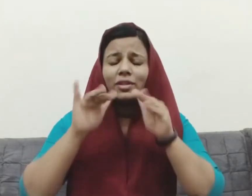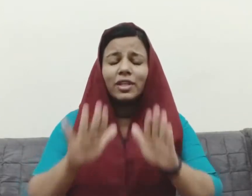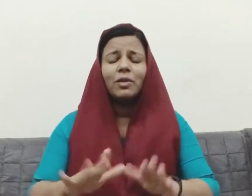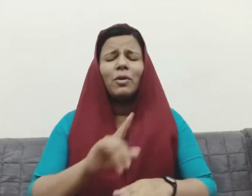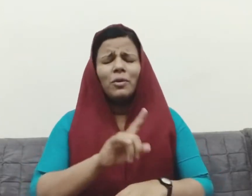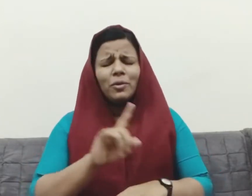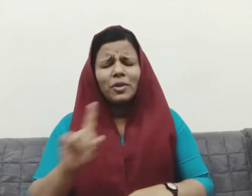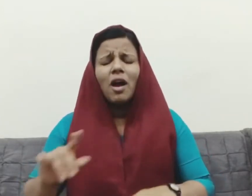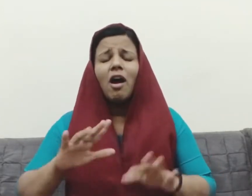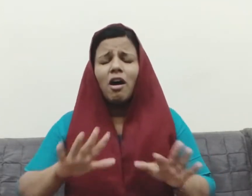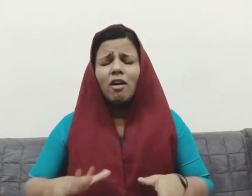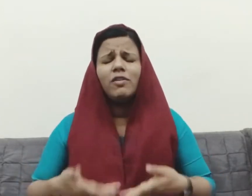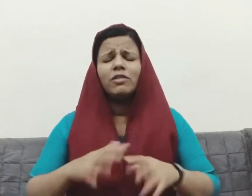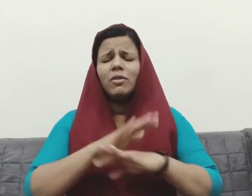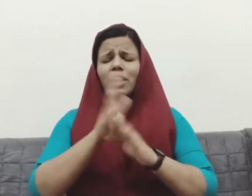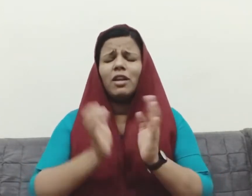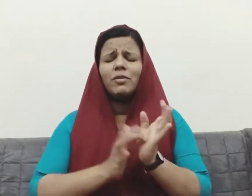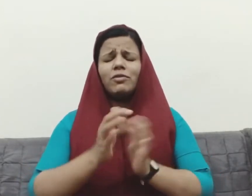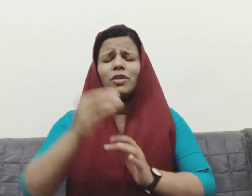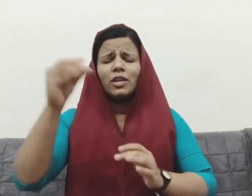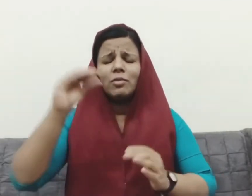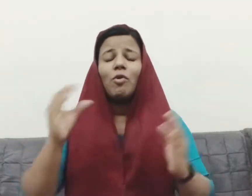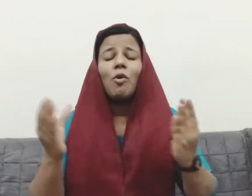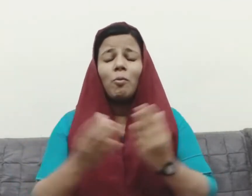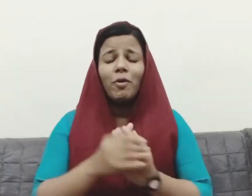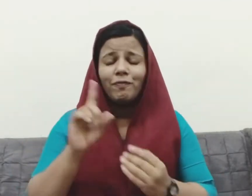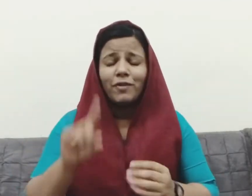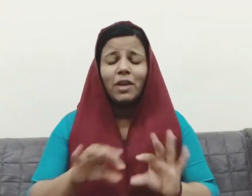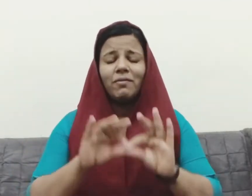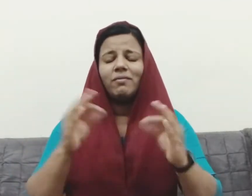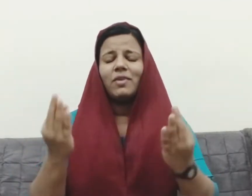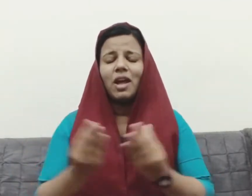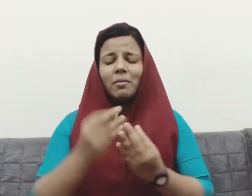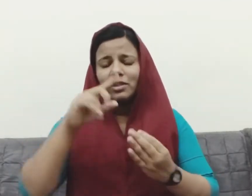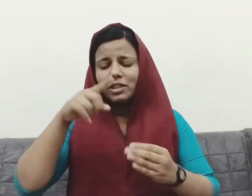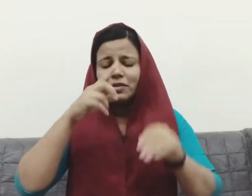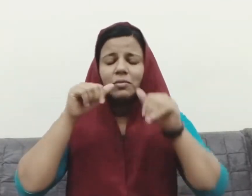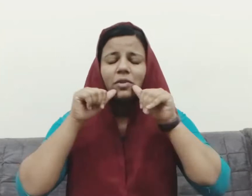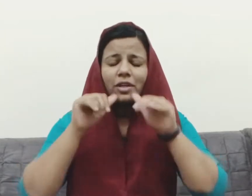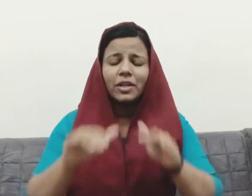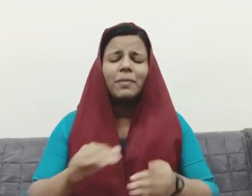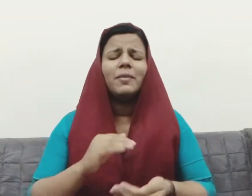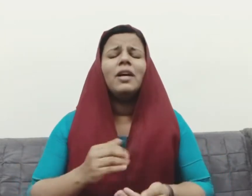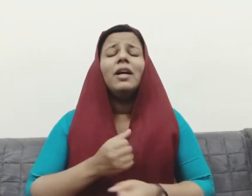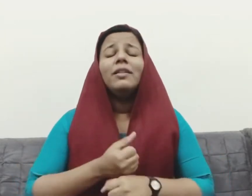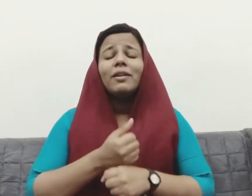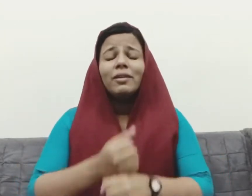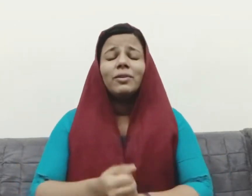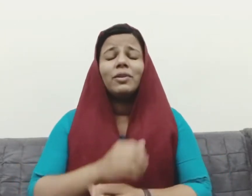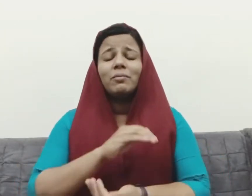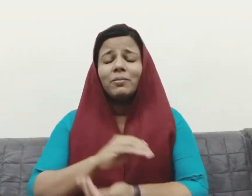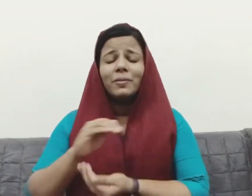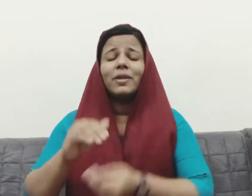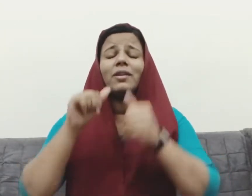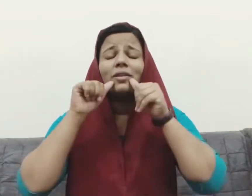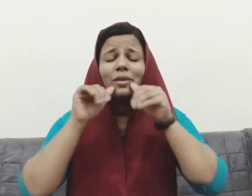അനുഗ്രഹിക്കണം. ഓരോരുത്തരുടെയും വ്യക്തിപരമായ ആവശ്യങ്ങൾ അങ്ങയുടെ കൃപ കൂടെ ഇരിക്കണം. ഇവരുടെ കുടുംബജീവിതം അനുഗ്രഹിക്കപ്പെടട്ടെ. കർത്താവ് അവർക്ക് ദാനം കൊടുത്ത കുഞ്ഞുങ്ങൾ